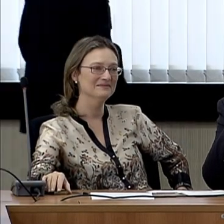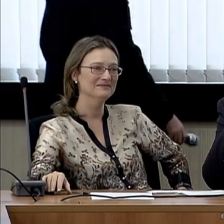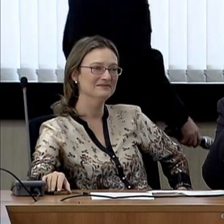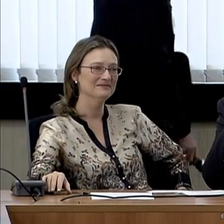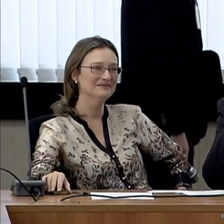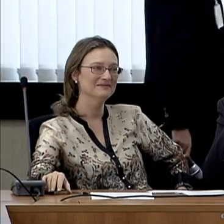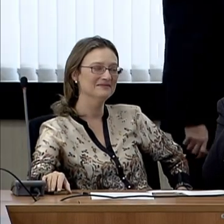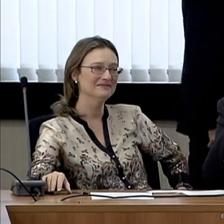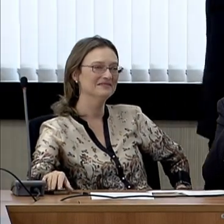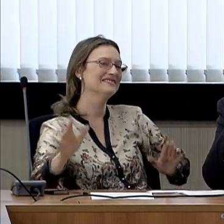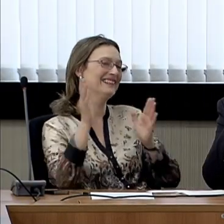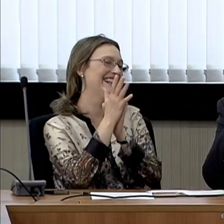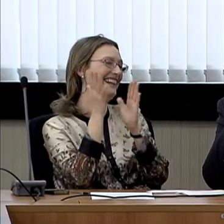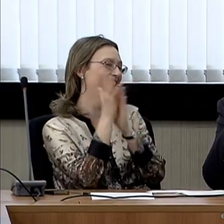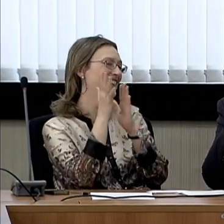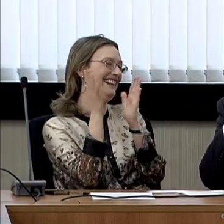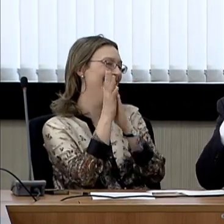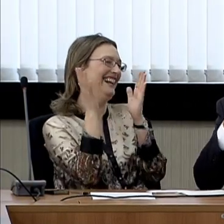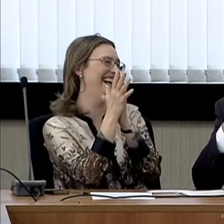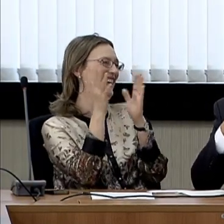tratem igualmente. É só isso que se quer, né?